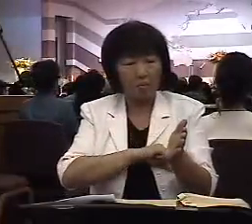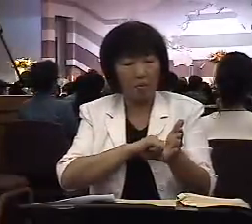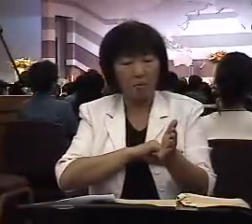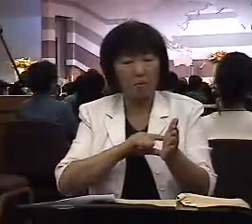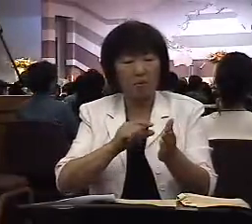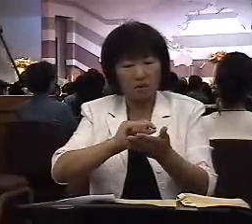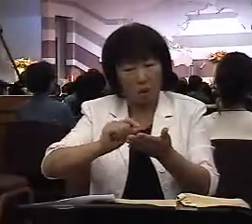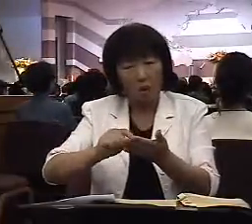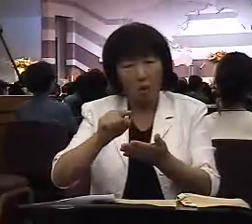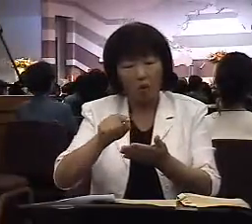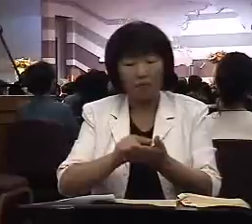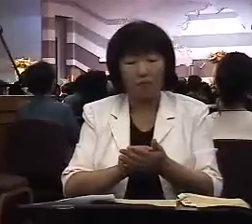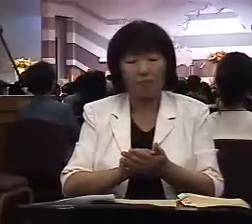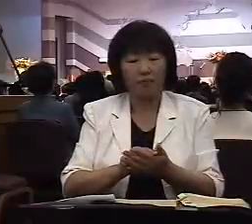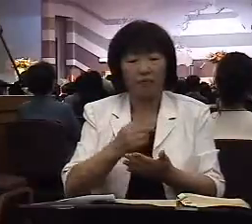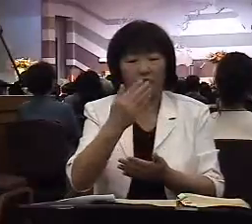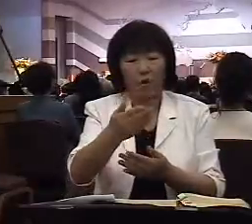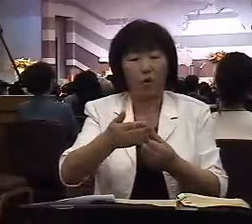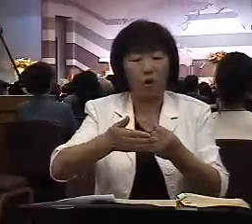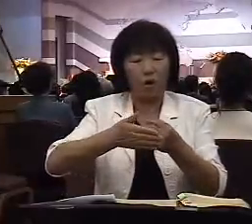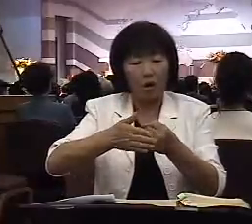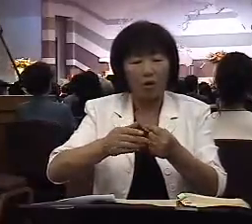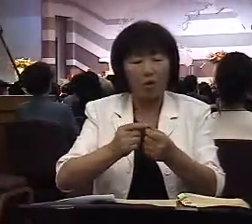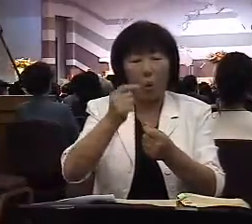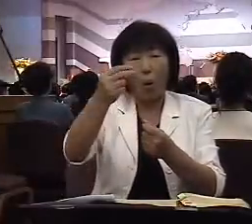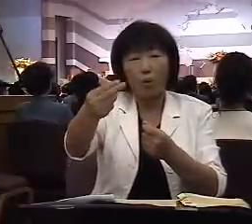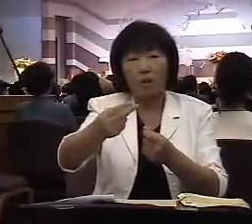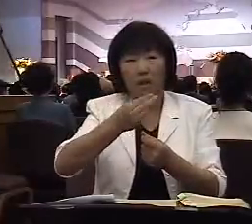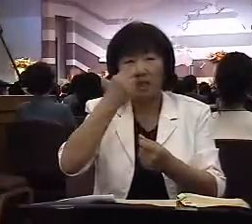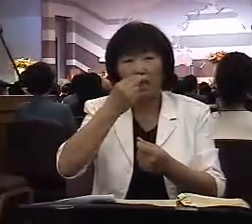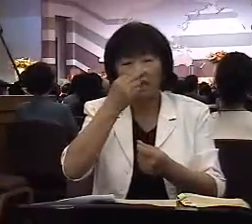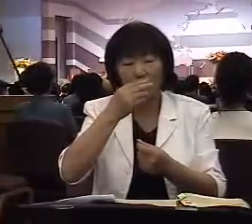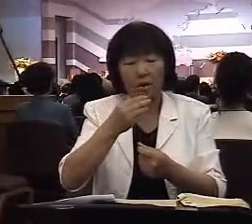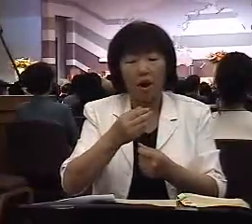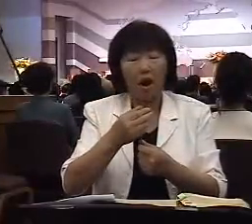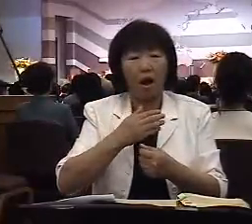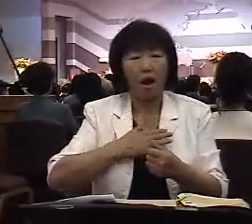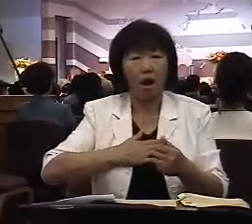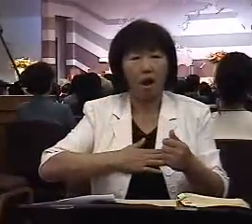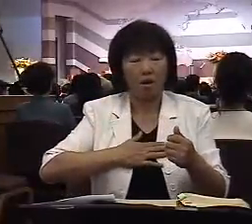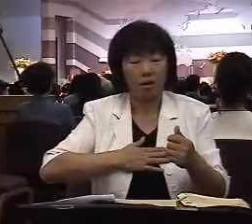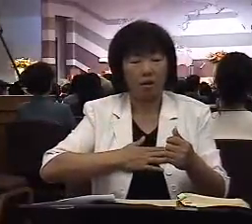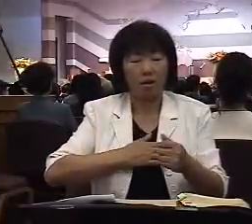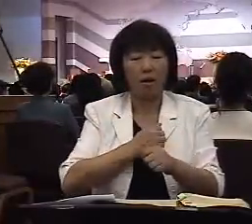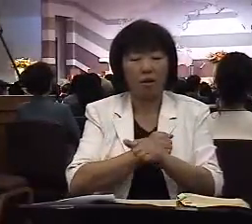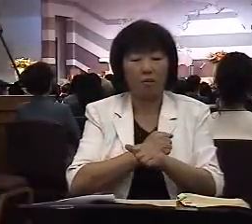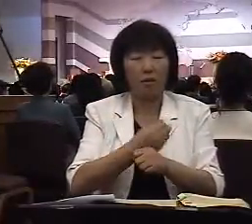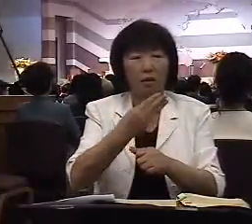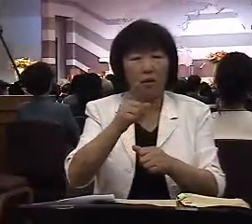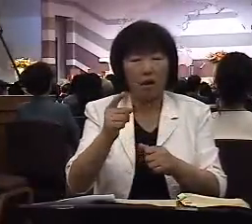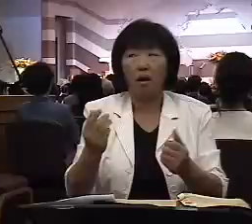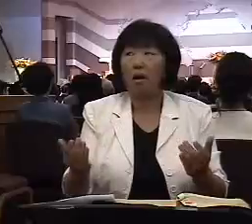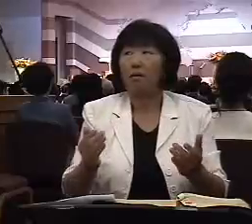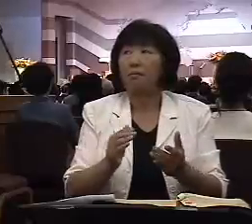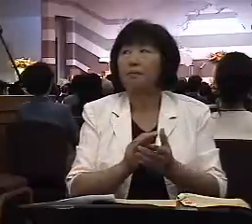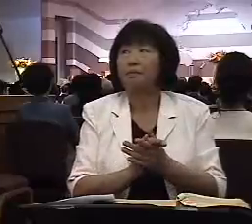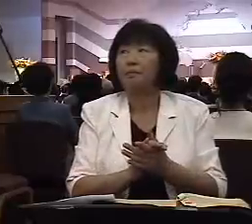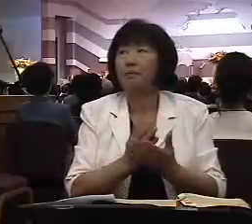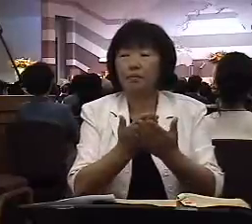쓴 것은 너희로 하여금 너희에게 영생이 있음을 알게 하려 하노라.